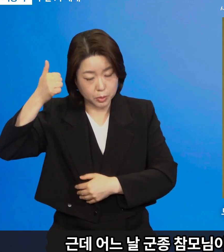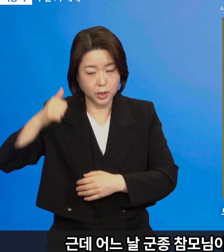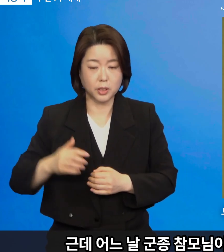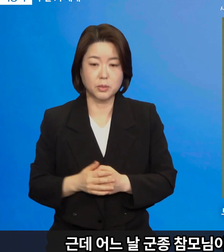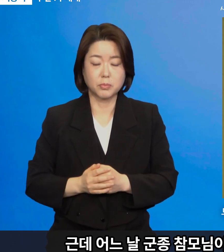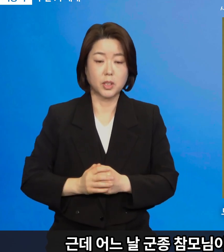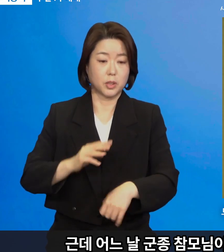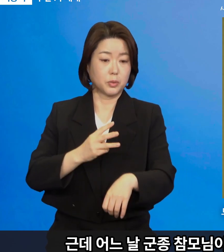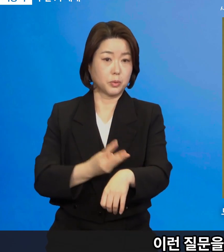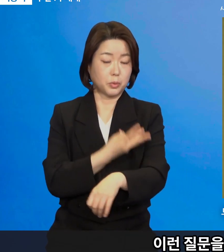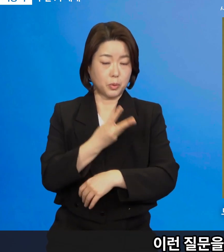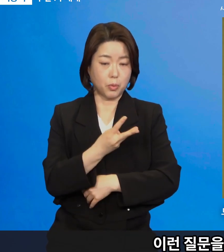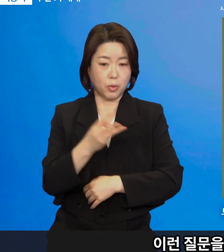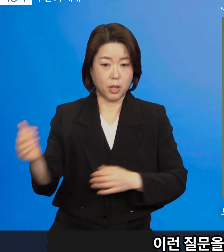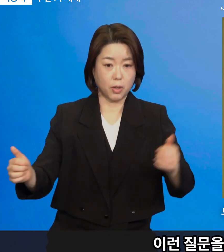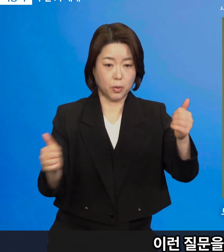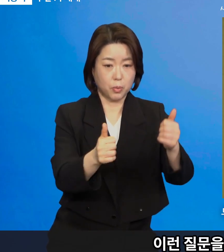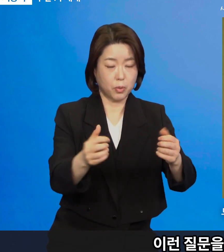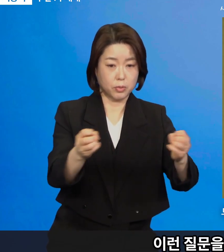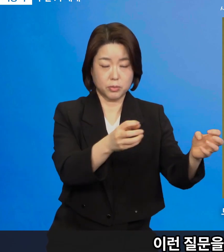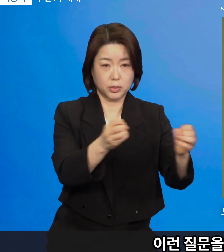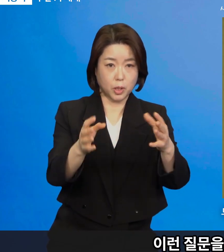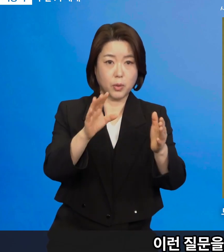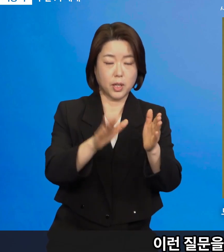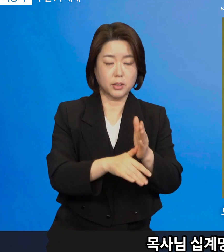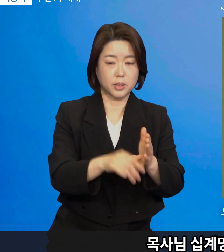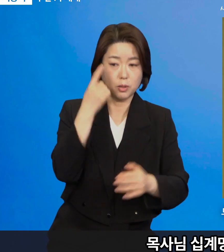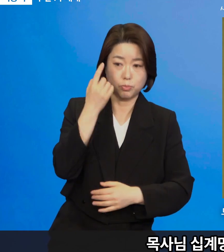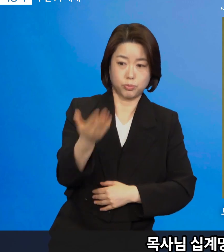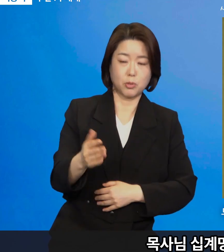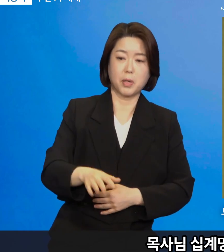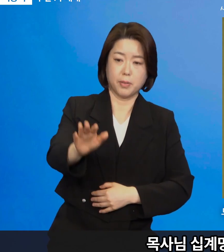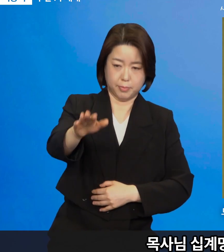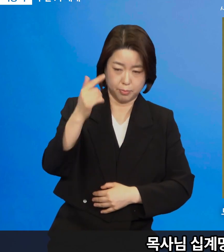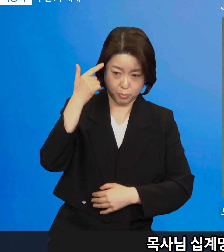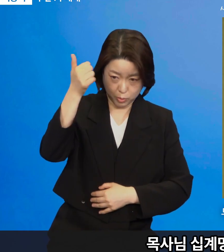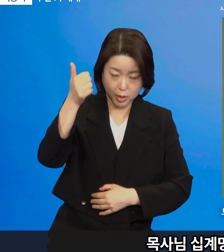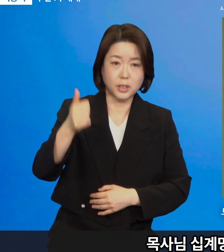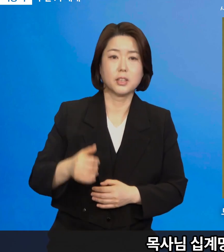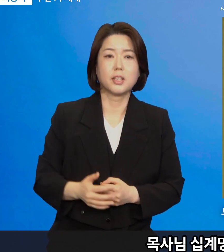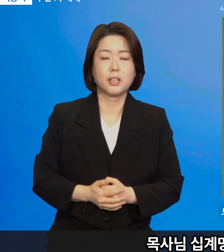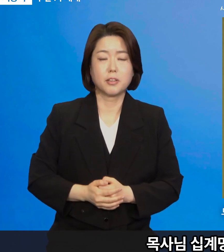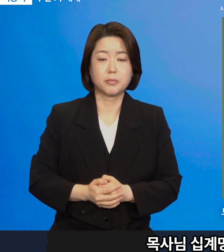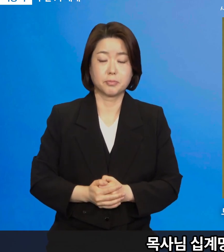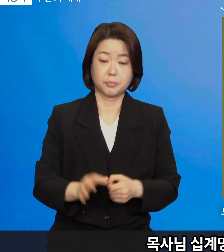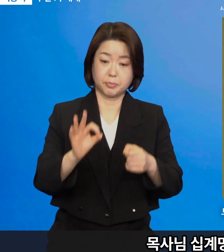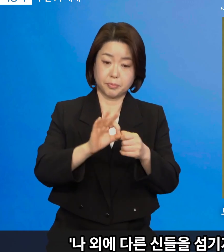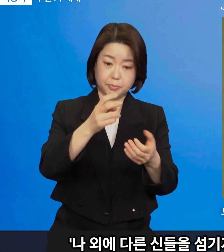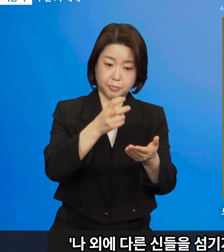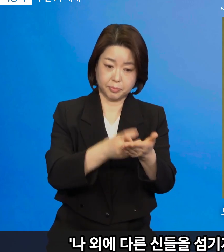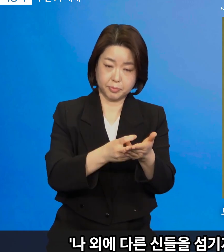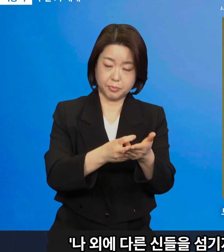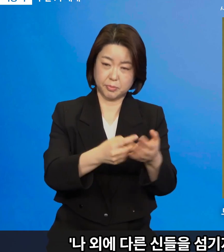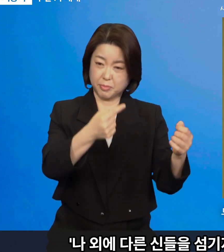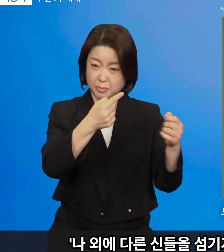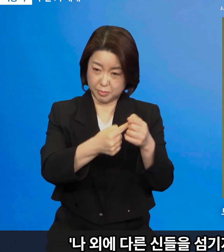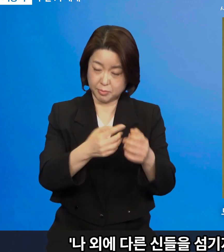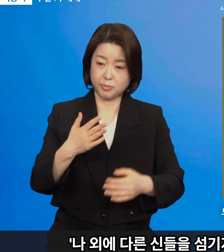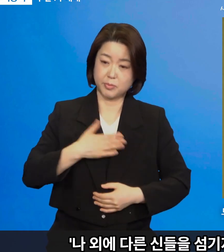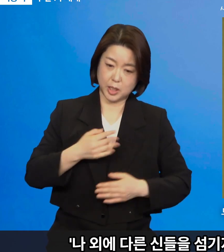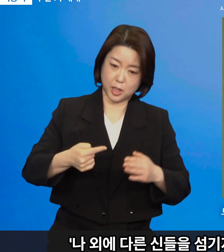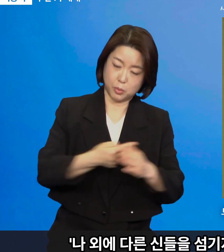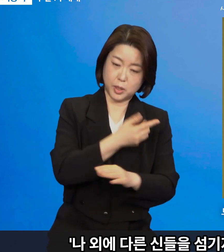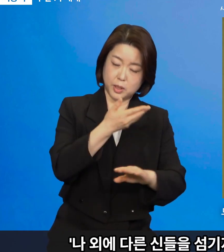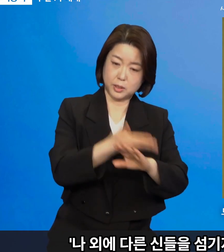대화를 하다가 이런 질문을 하신 겁니다. 목사님, 십계명의 첫 계명이 나 외에 다른 신들을